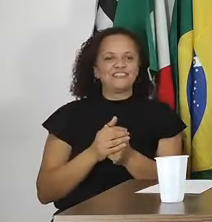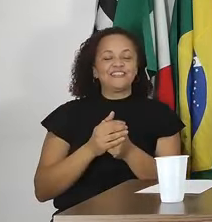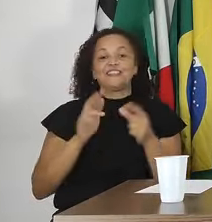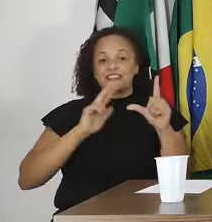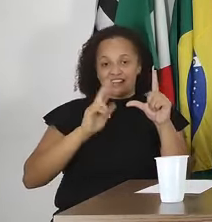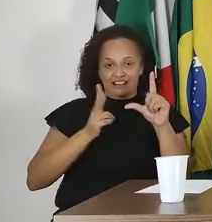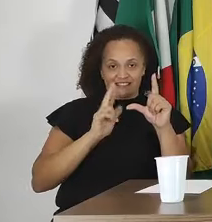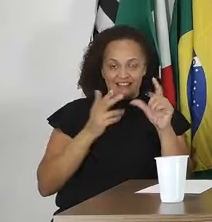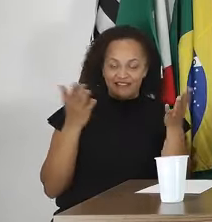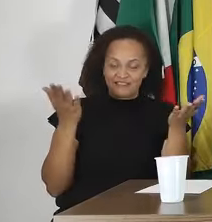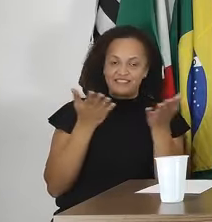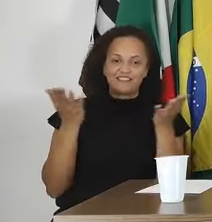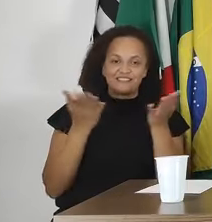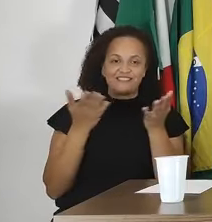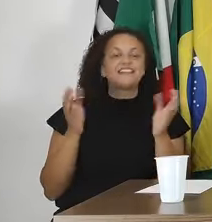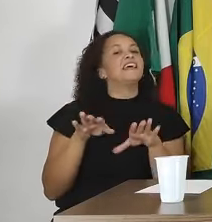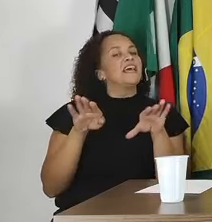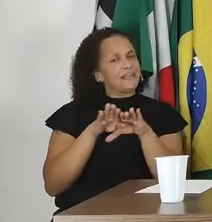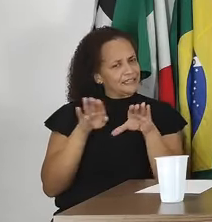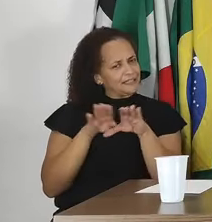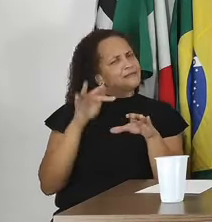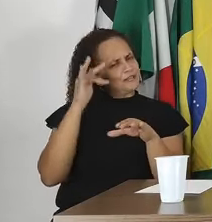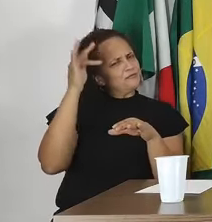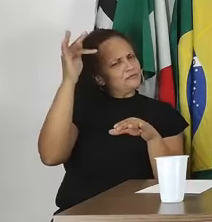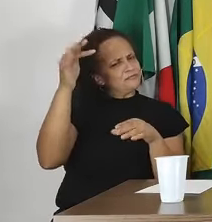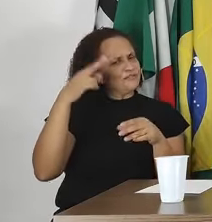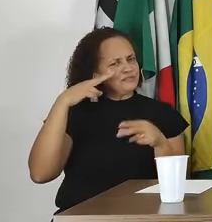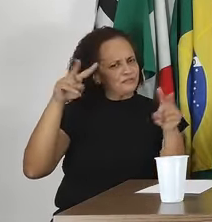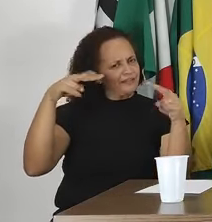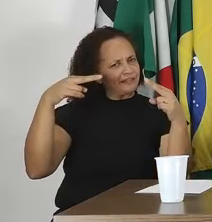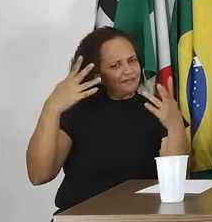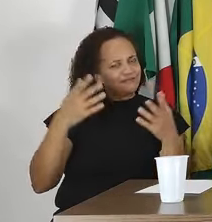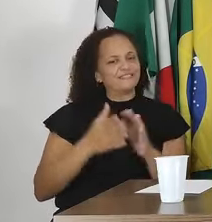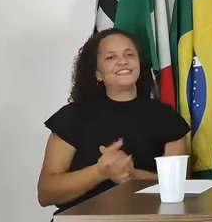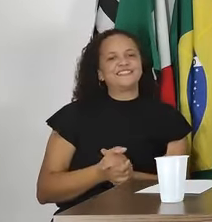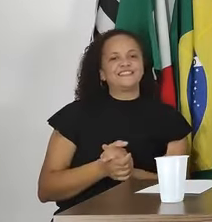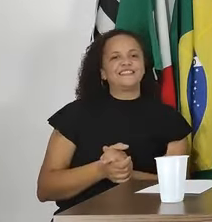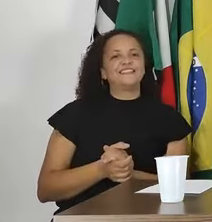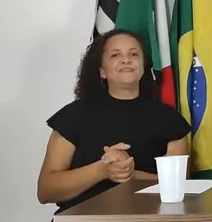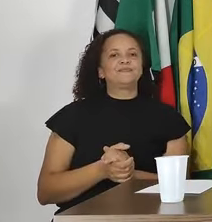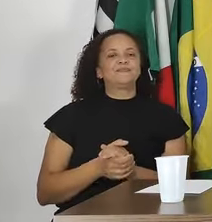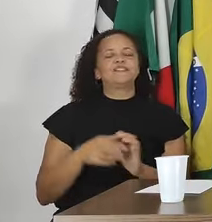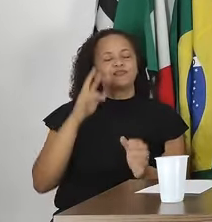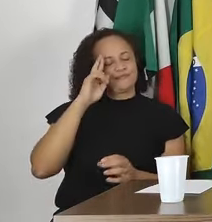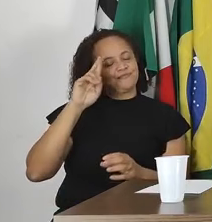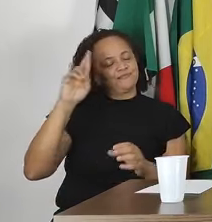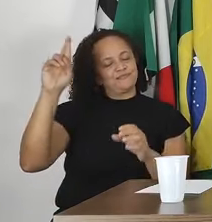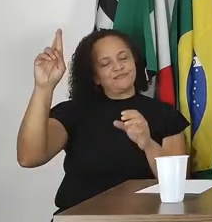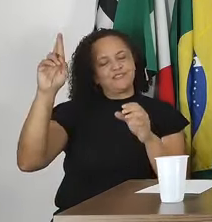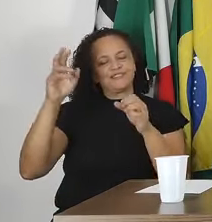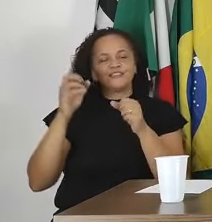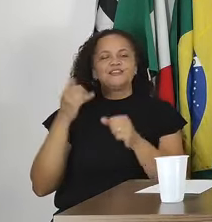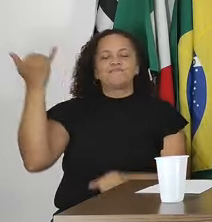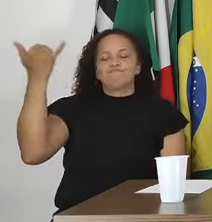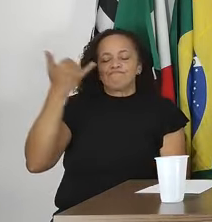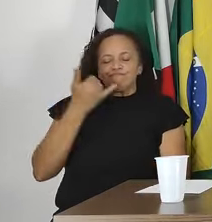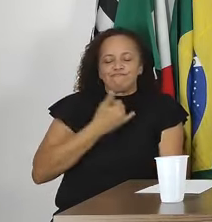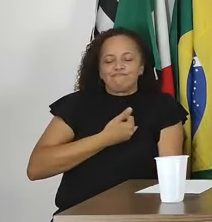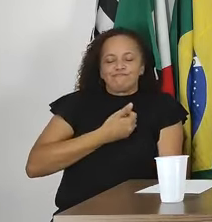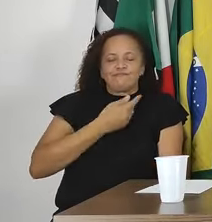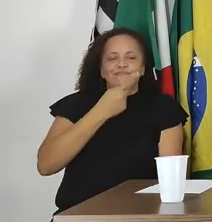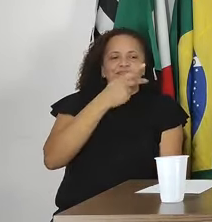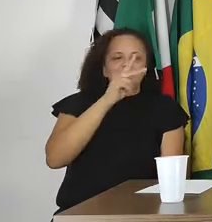na live agora e os que vão entrar depois, né? E assistir. Que o Senhor fale grandemente no seu